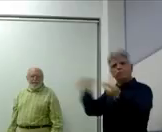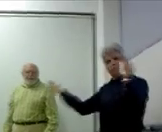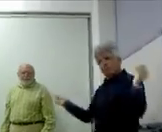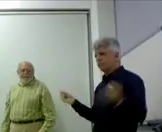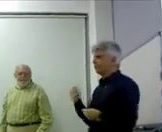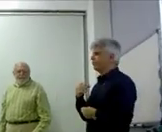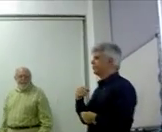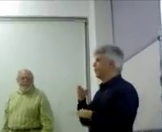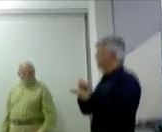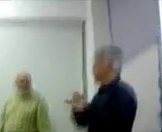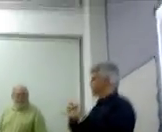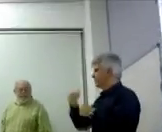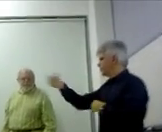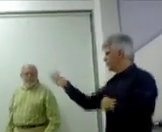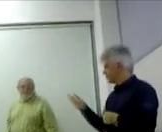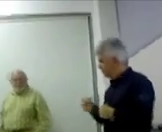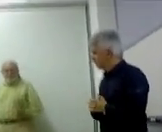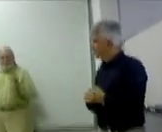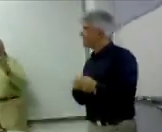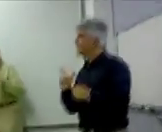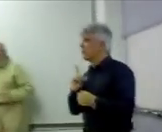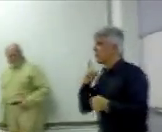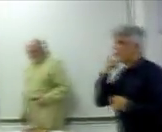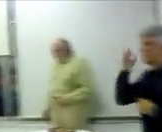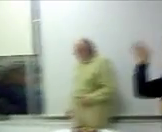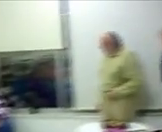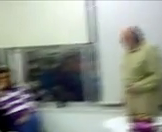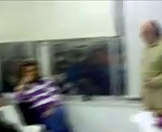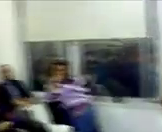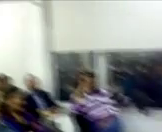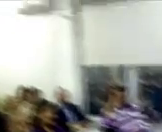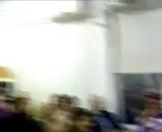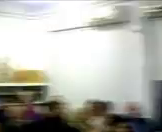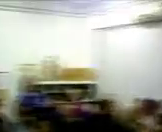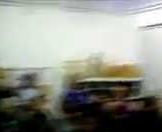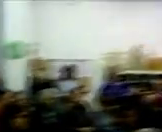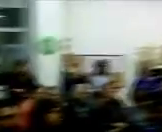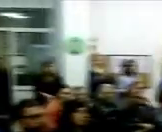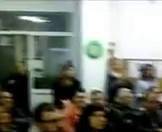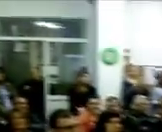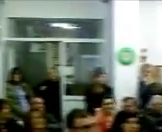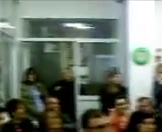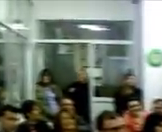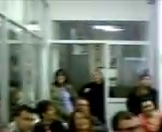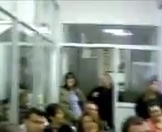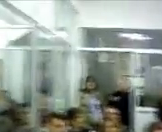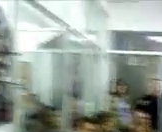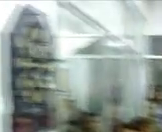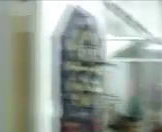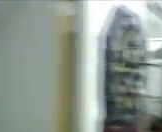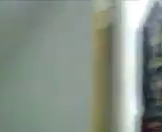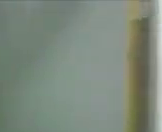έτσι. Εγώ αυτή τη στιγμή θα σας μοιράσω την πίτα, το κομμάτι της πίτας. Περιμένω να περιμένω να δώσω πάσα σε μια δάπεση